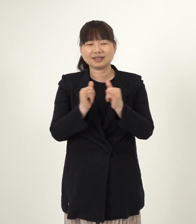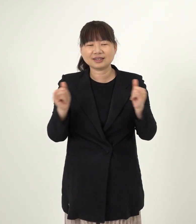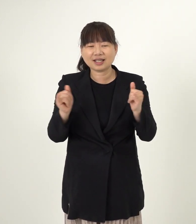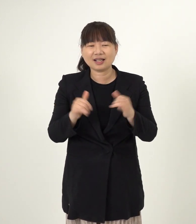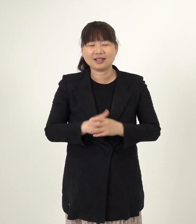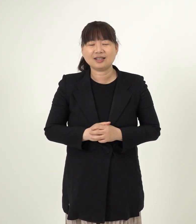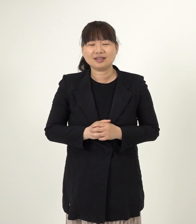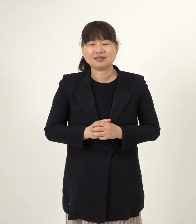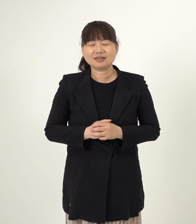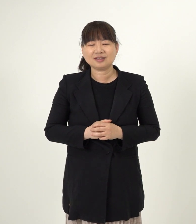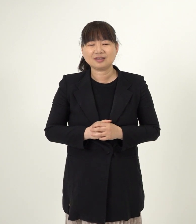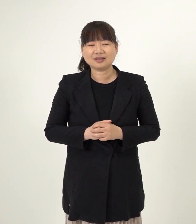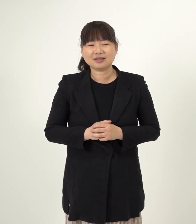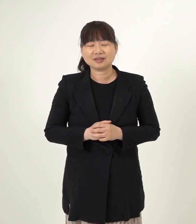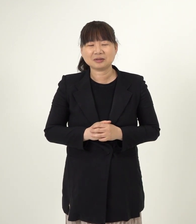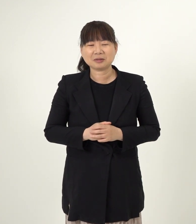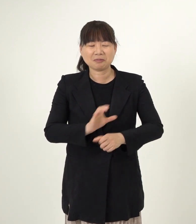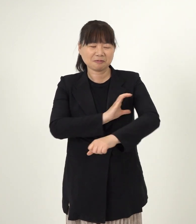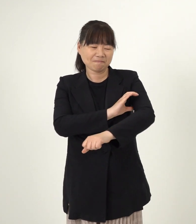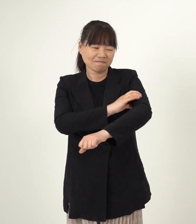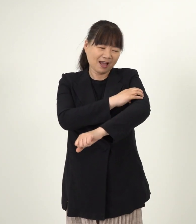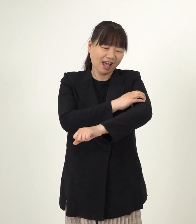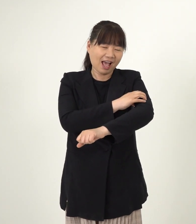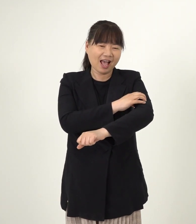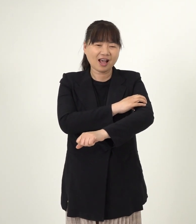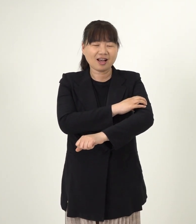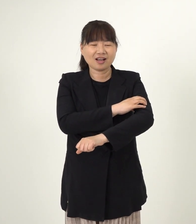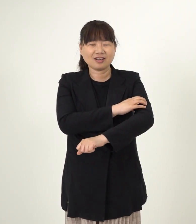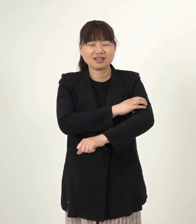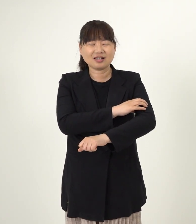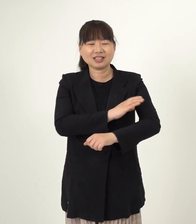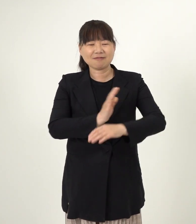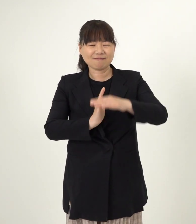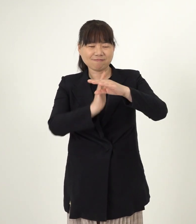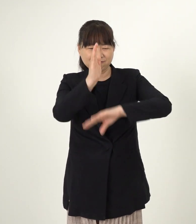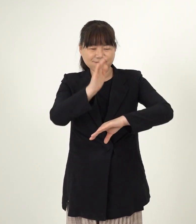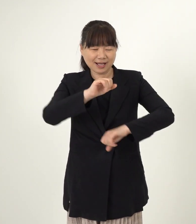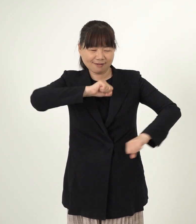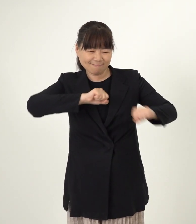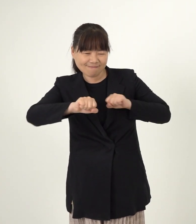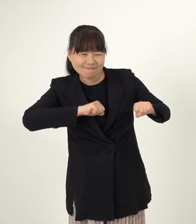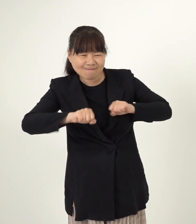그 자질구레한 권력이 무수히 남용되고 있다.